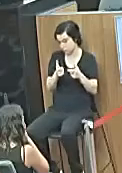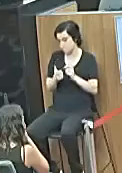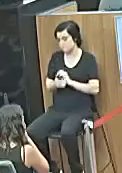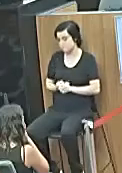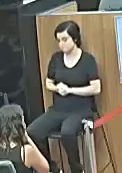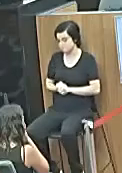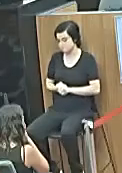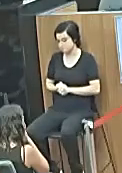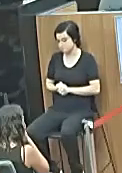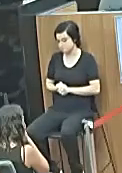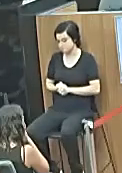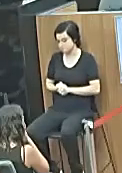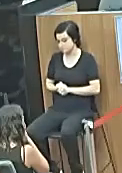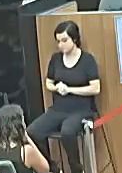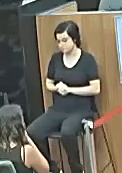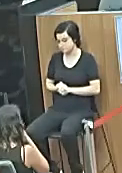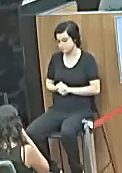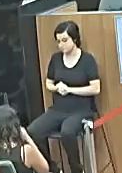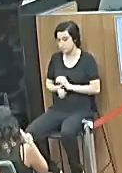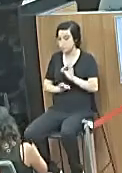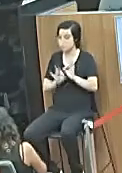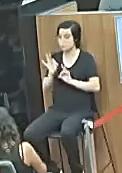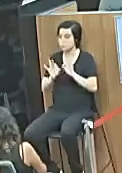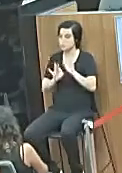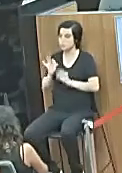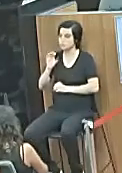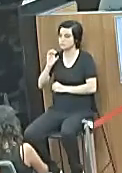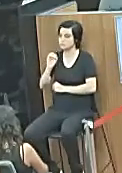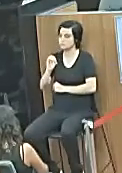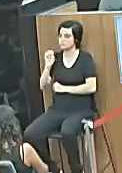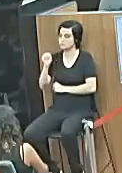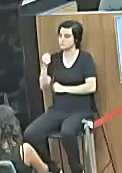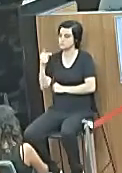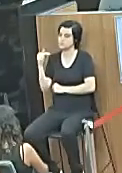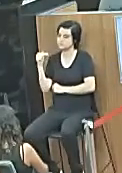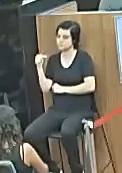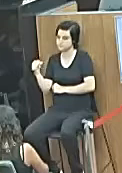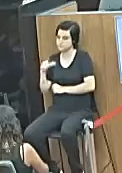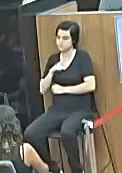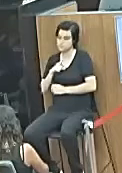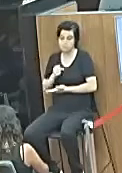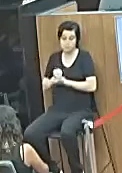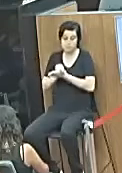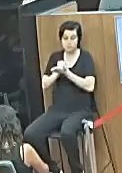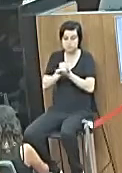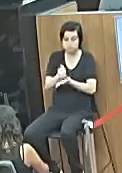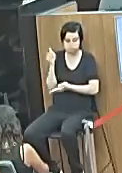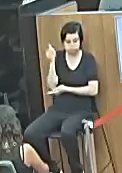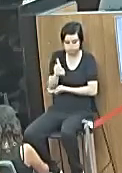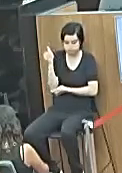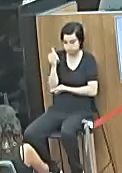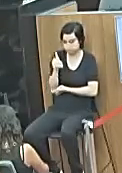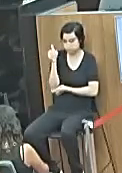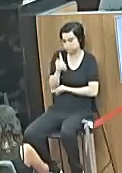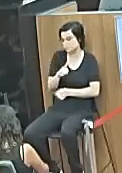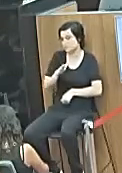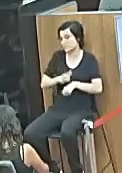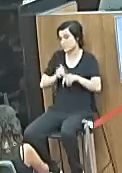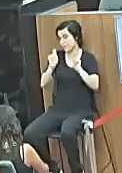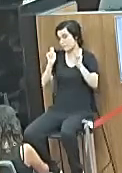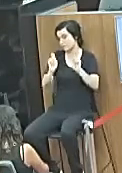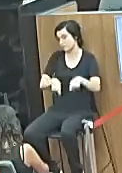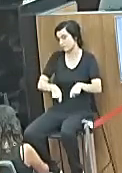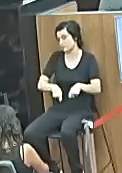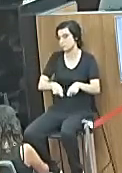do programa 0 87 com vistas a um atendimento mais freqüente ea capacitação